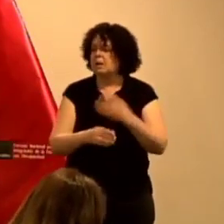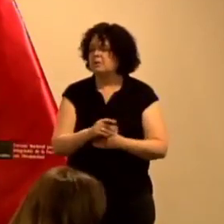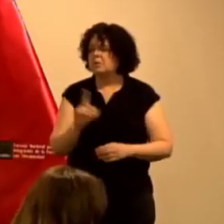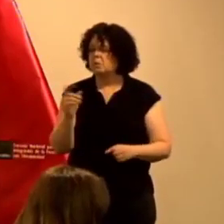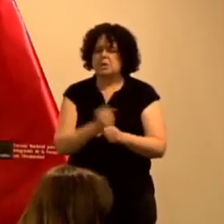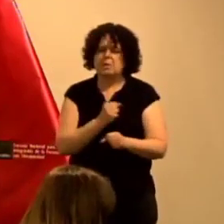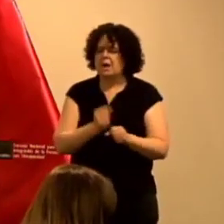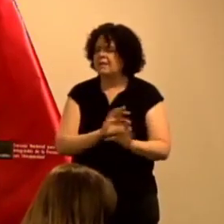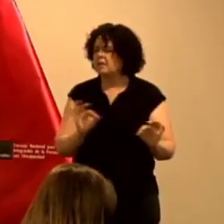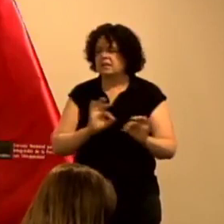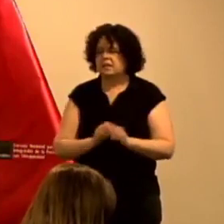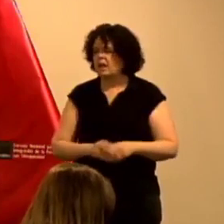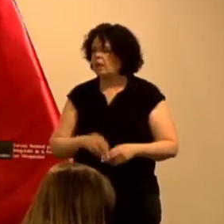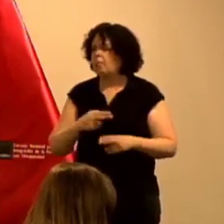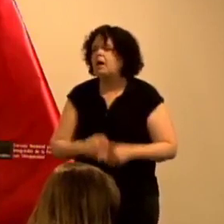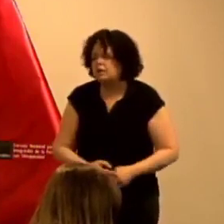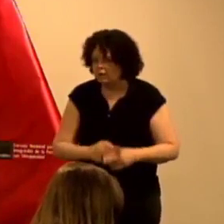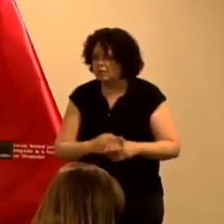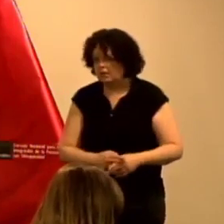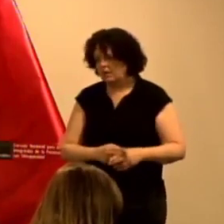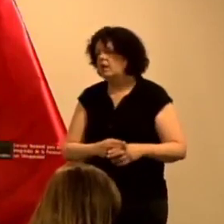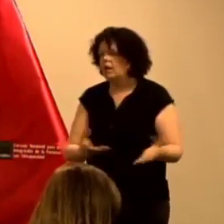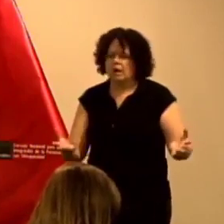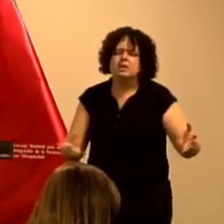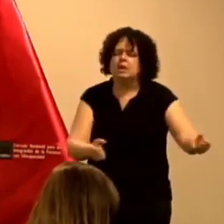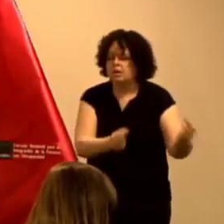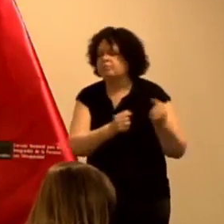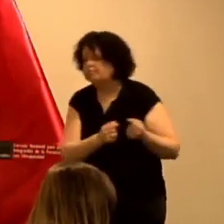además se convertían en una carga para sus padres y para la sociedad.